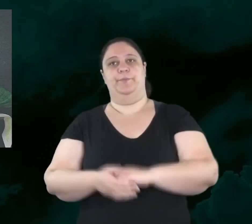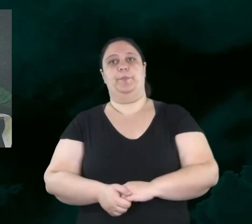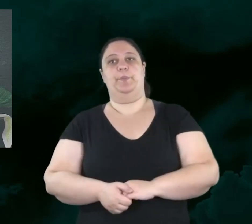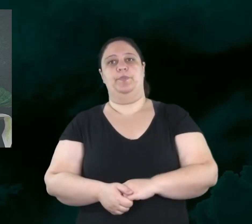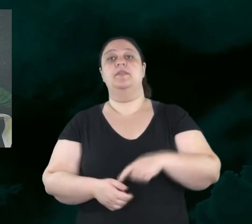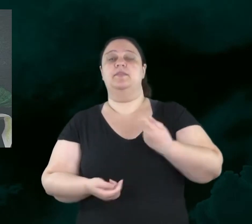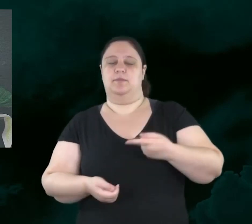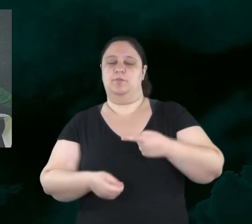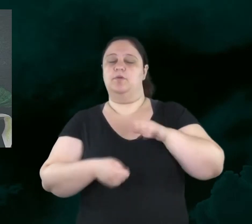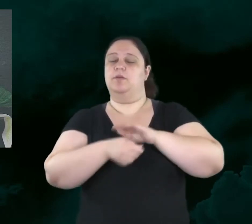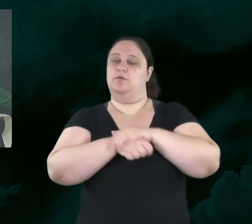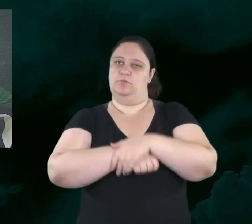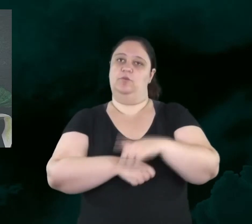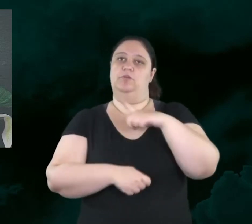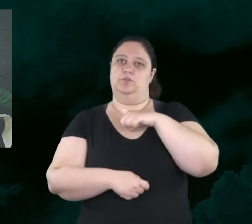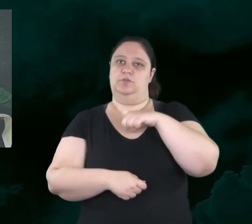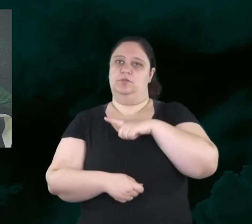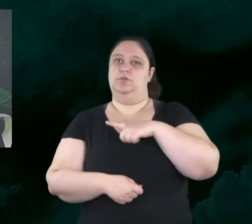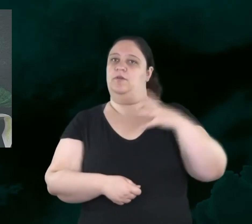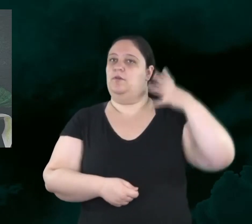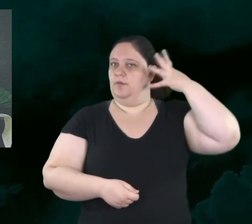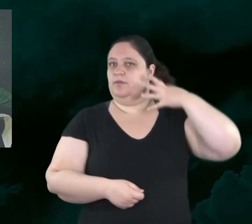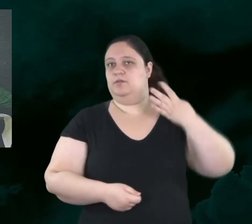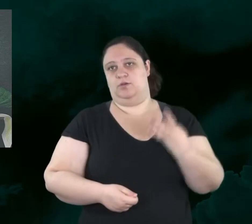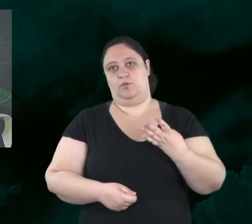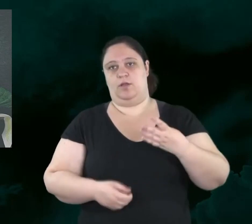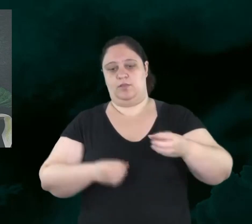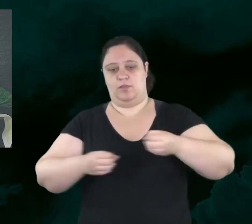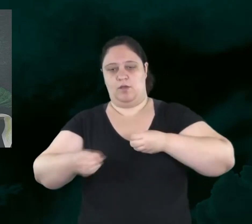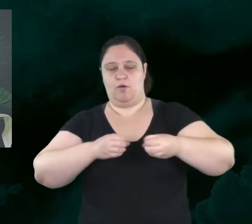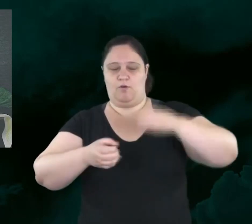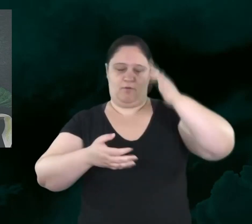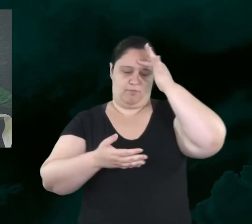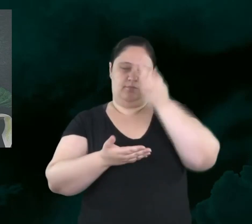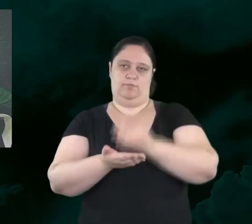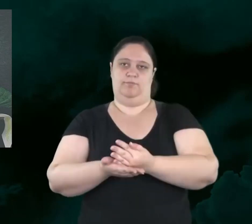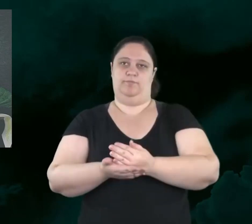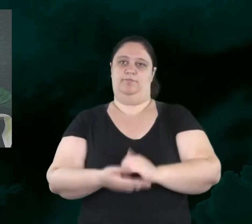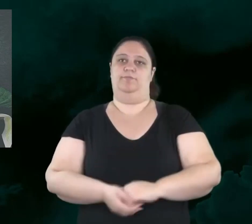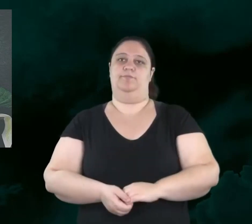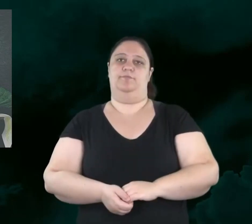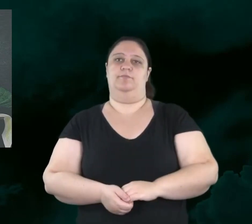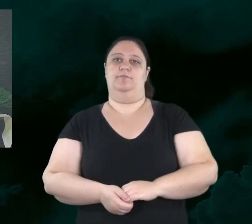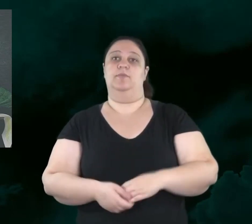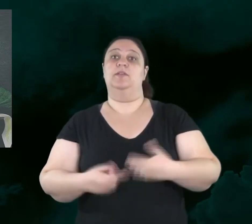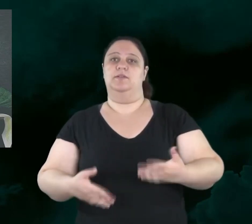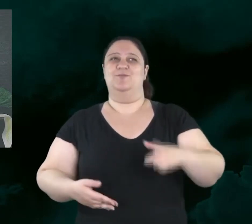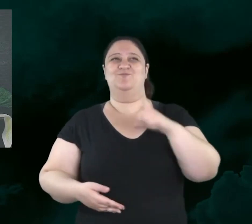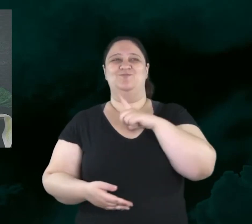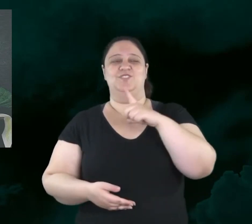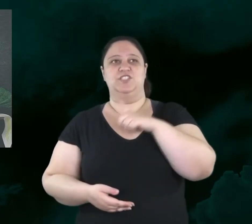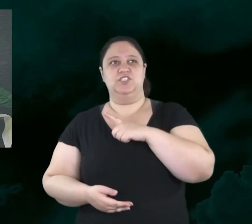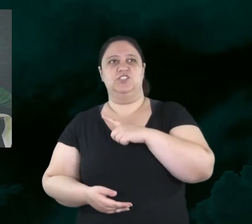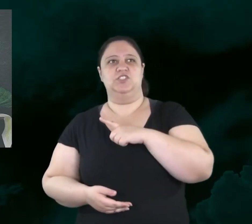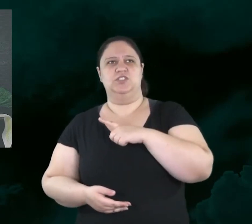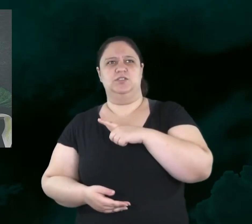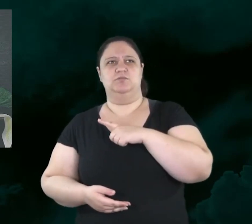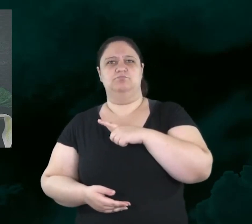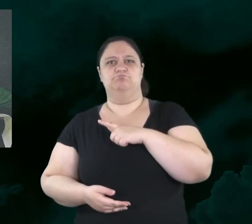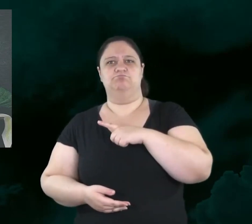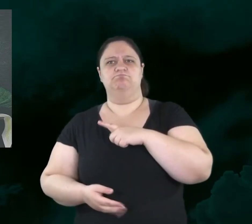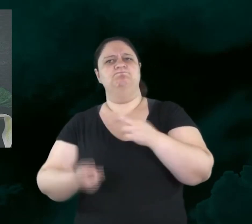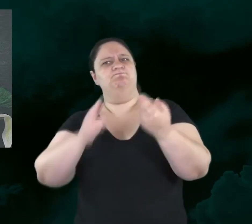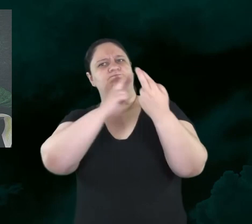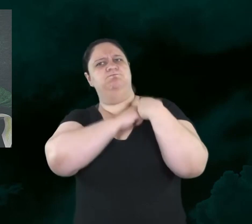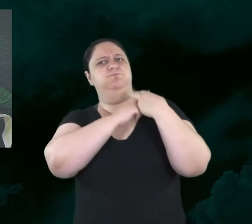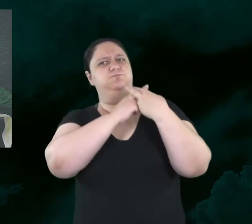uma mensagem que é a obra de fé. Então era encargo muito pesado e